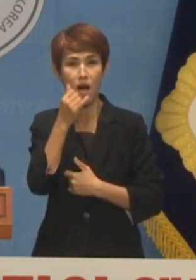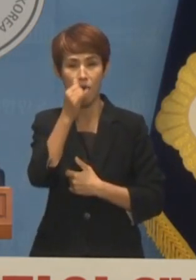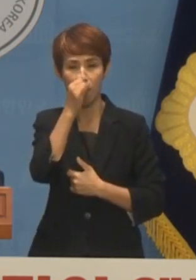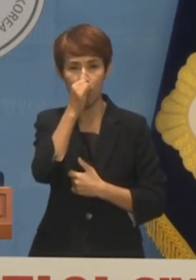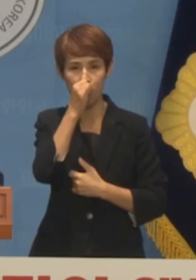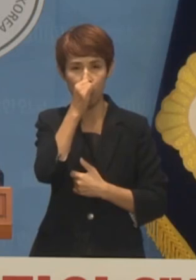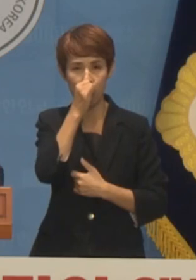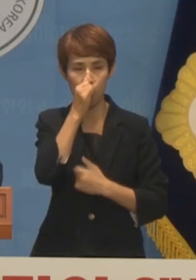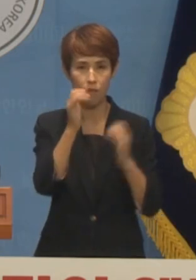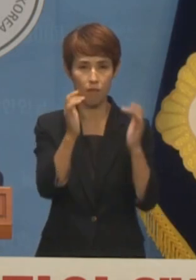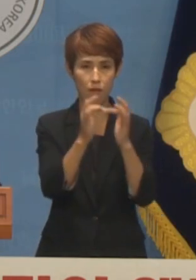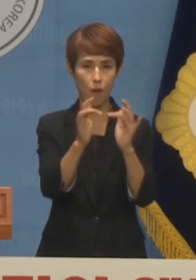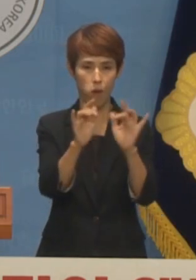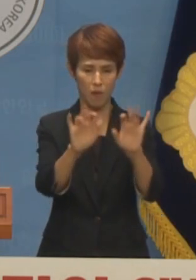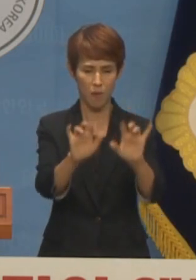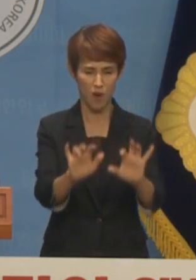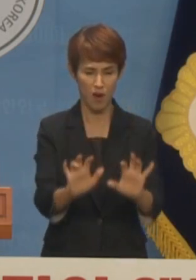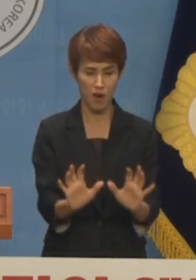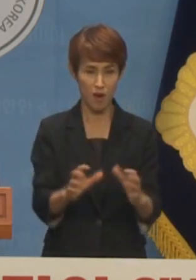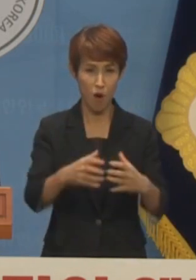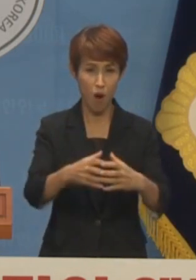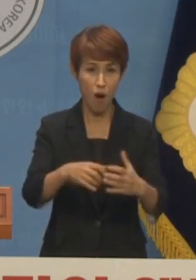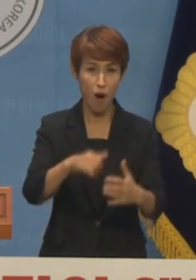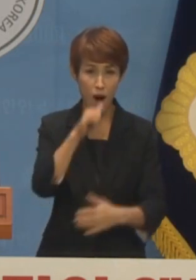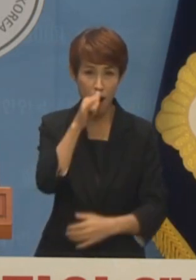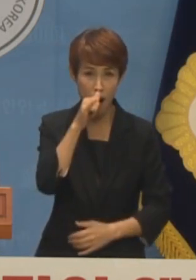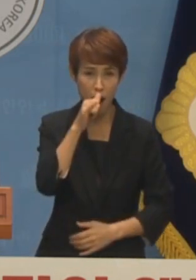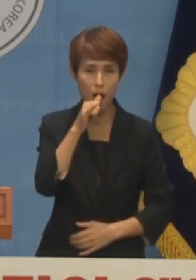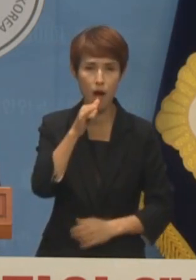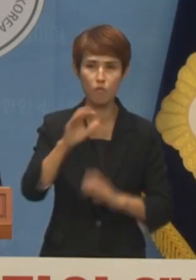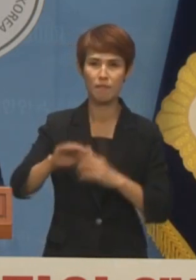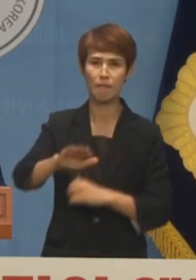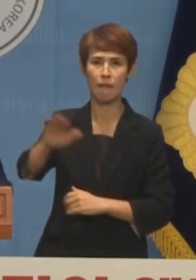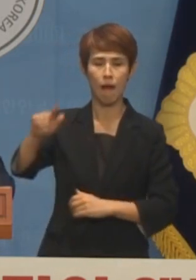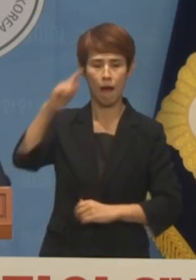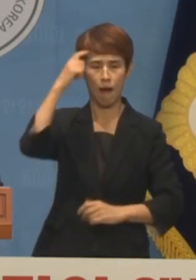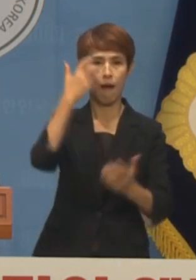댓글팀을 운영했다는 것은 온 국민이 경악할 사안입니다.